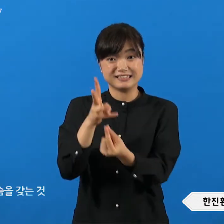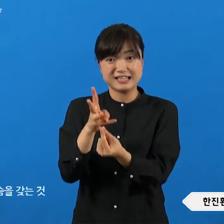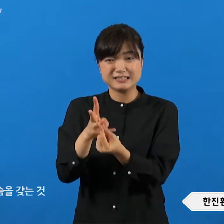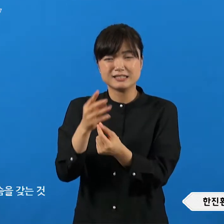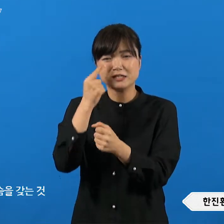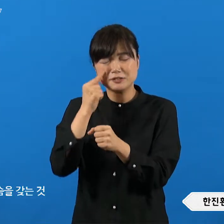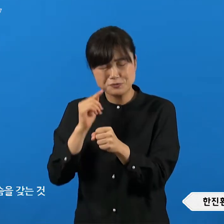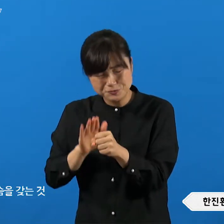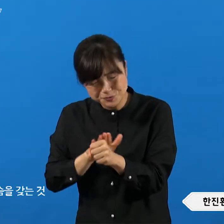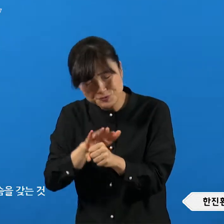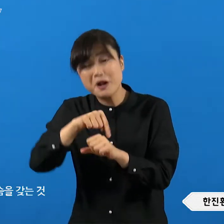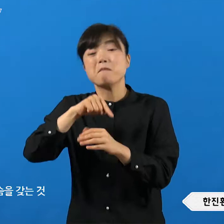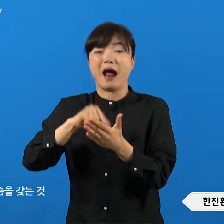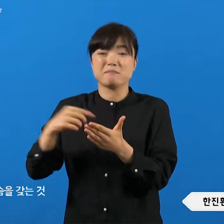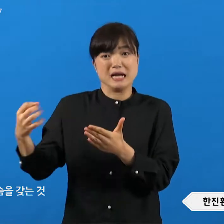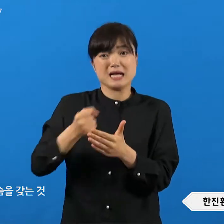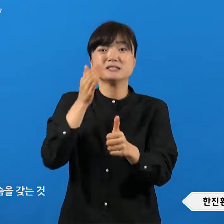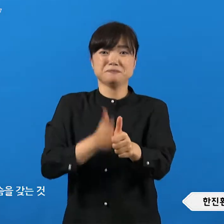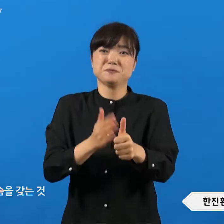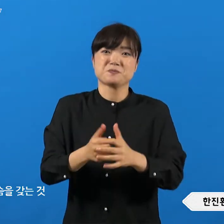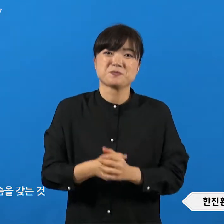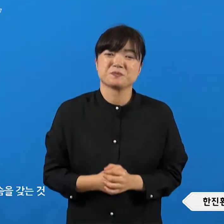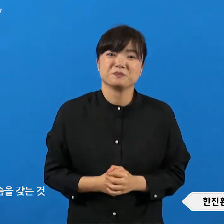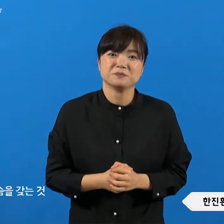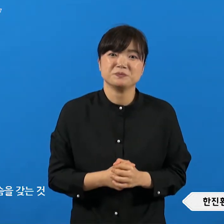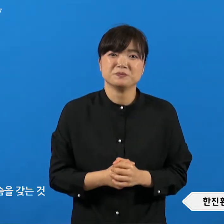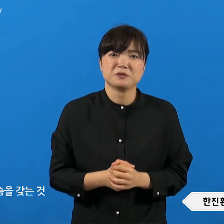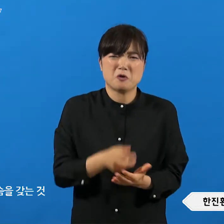셋째로는 긍휼의 가슴을 가져야 되겠습니다.